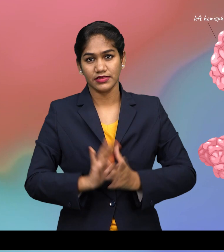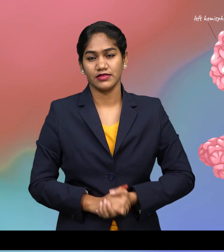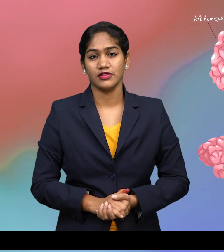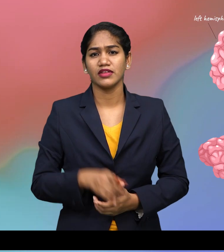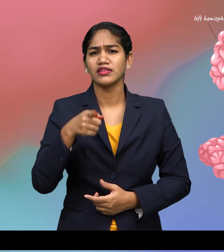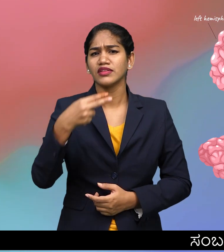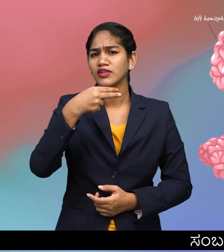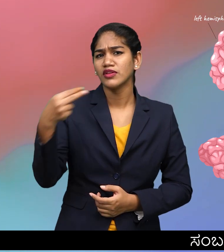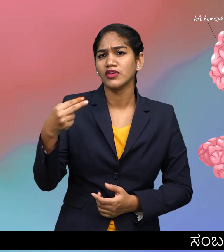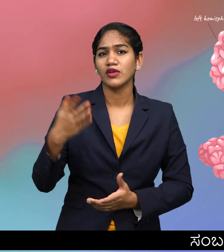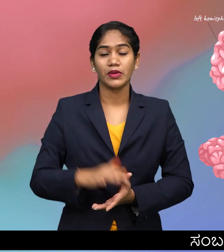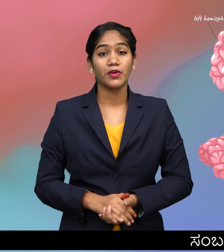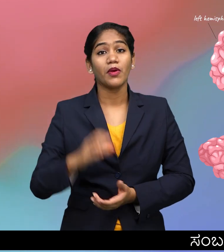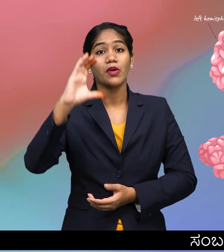ಪರಸ್ಪರ ಸಂಬಂಧ ಹೊಂದಿವೆ.